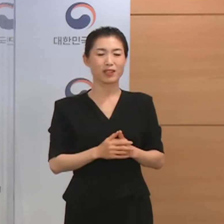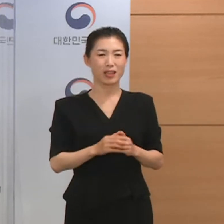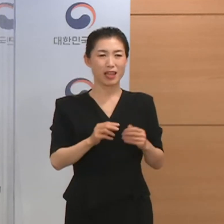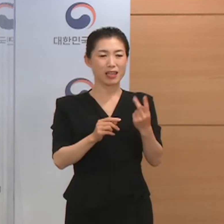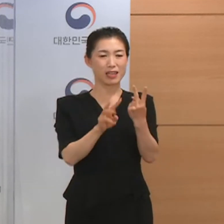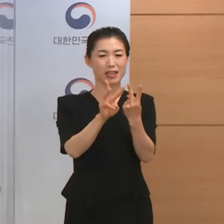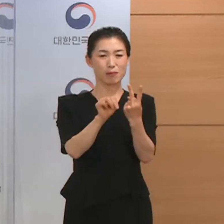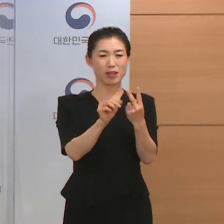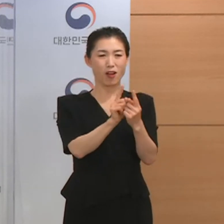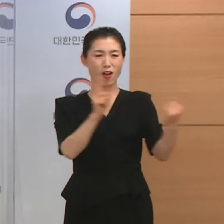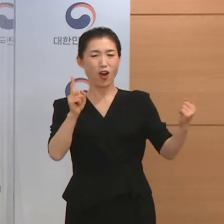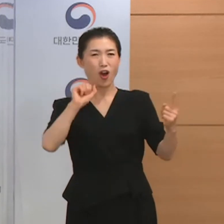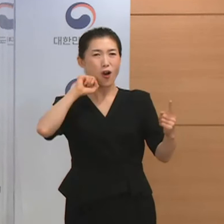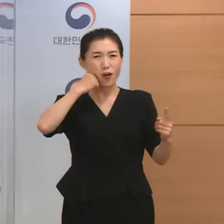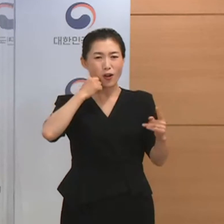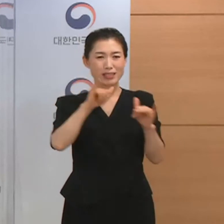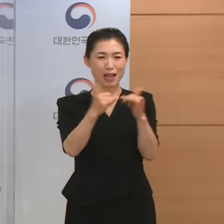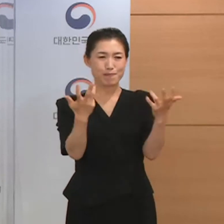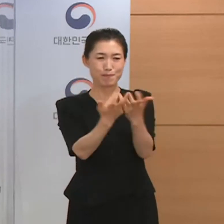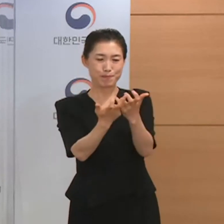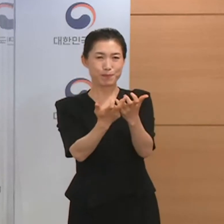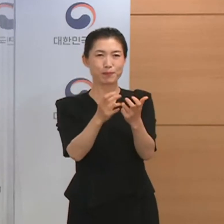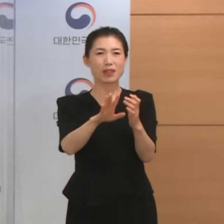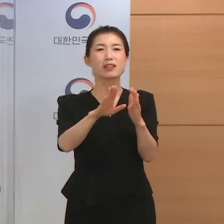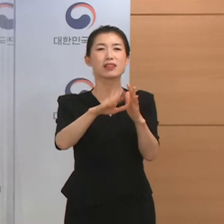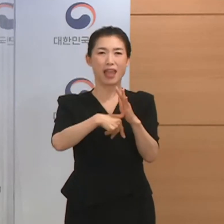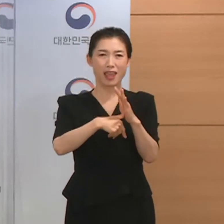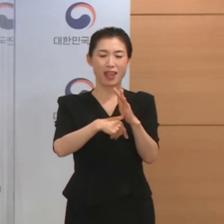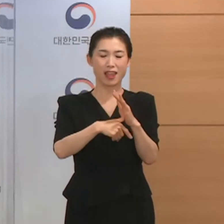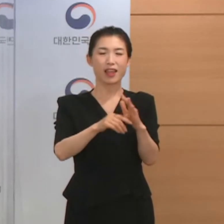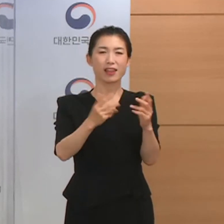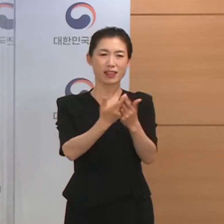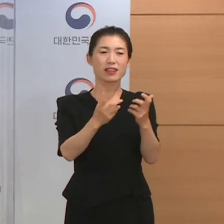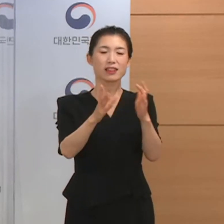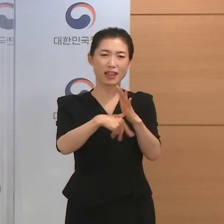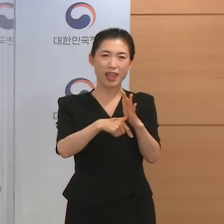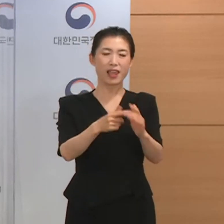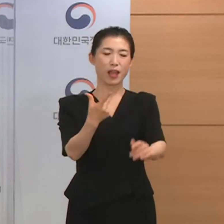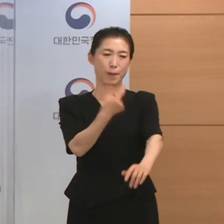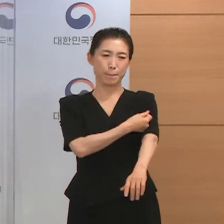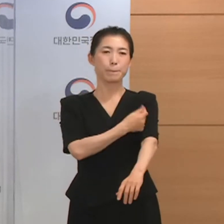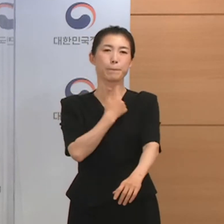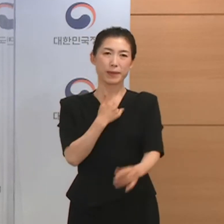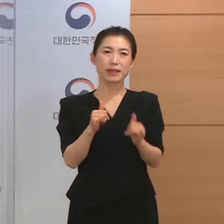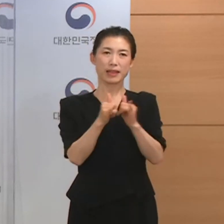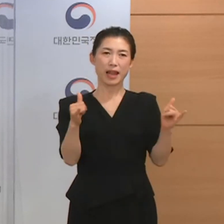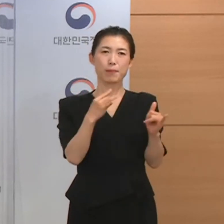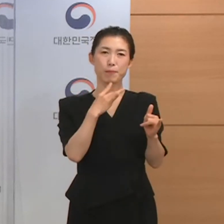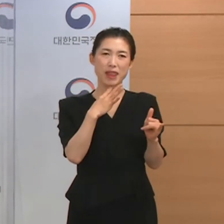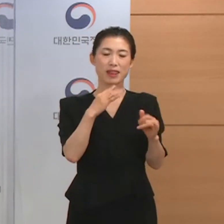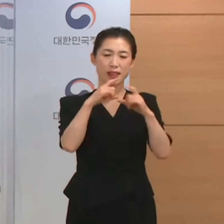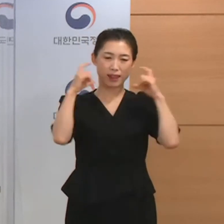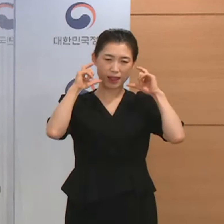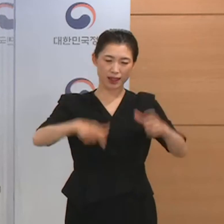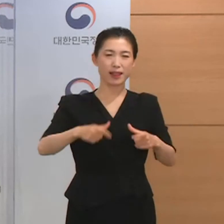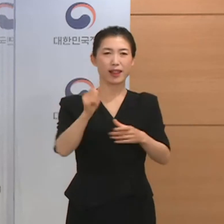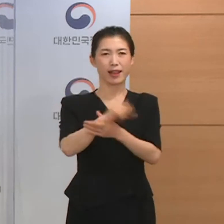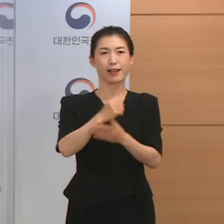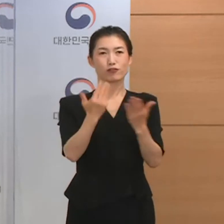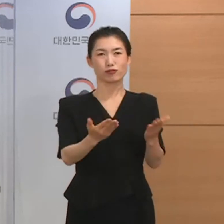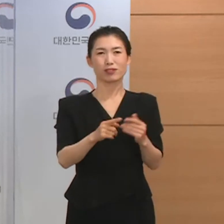제한적으로 의무화되어 있는 부분들을 푸는 부분인지라 거기에 따른 갈등 요인들이 아주 클 거라고 생각하고 있지는 않습니다.